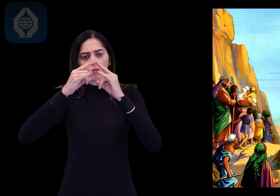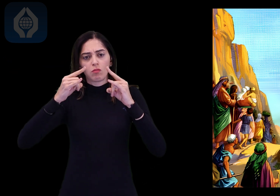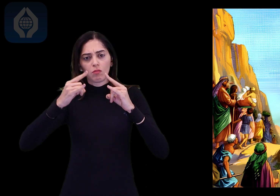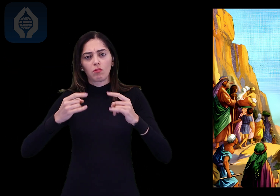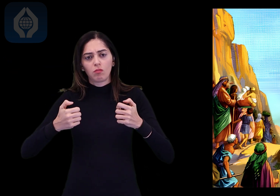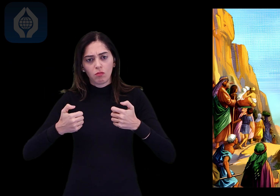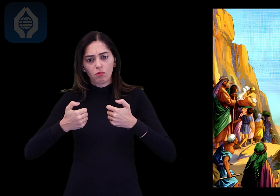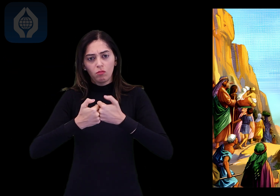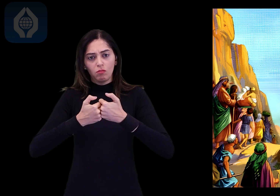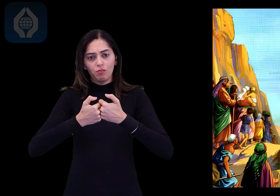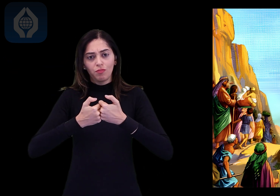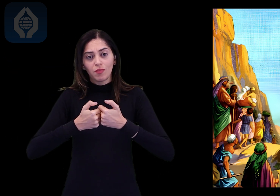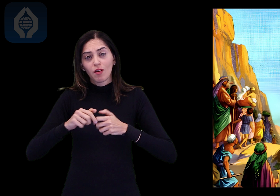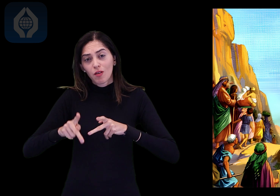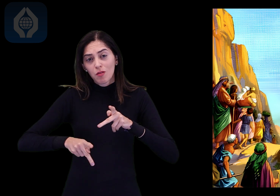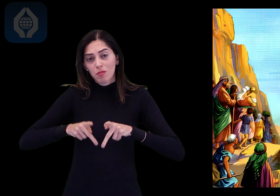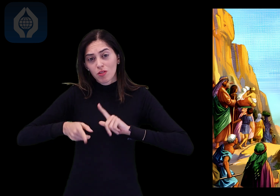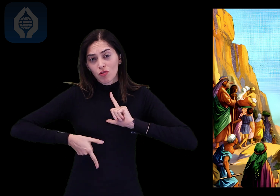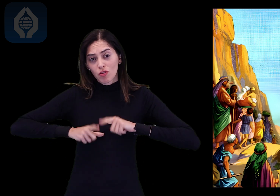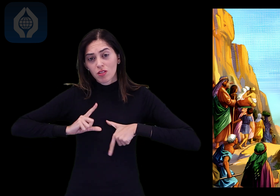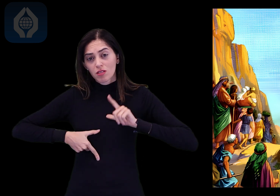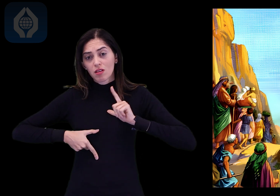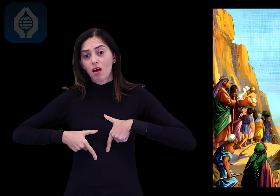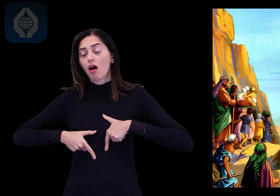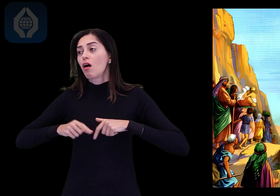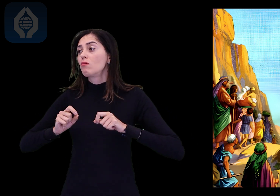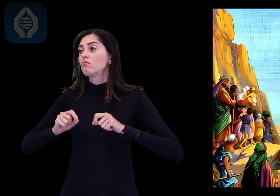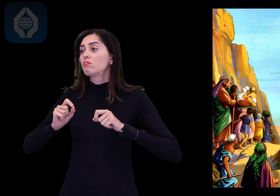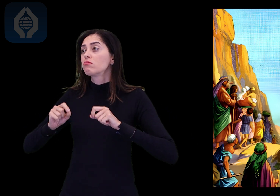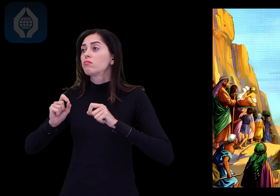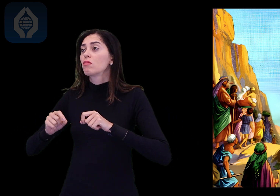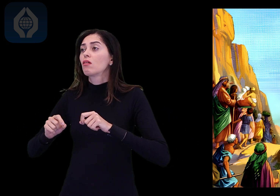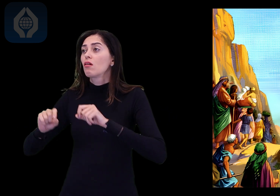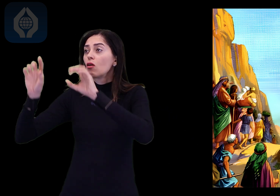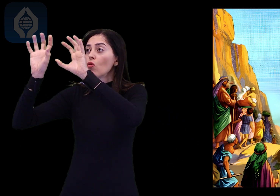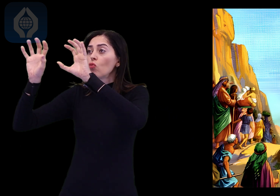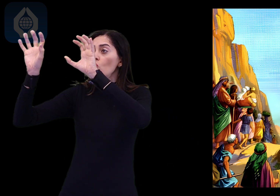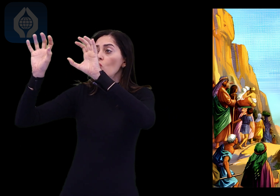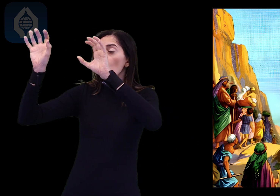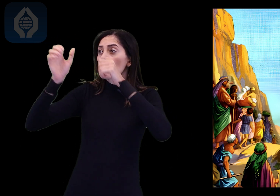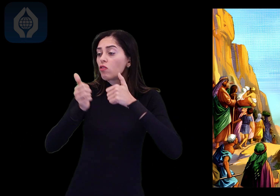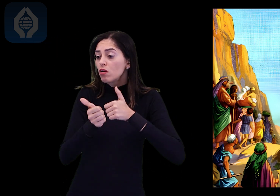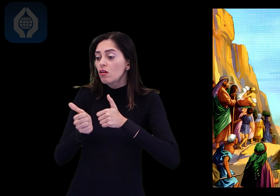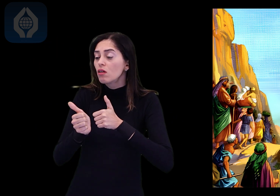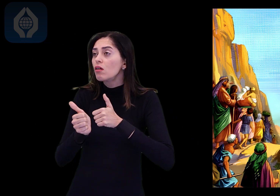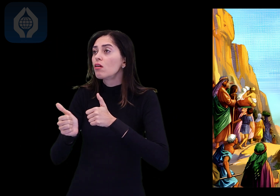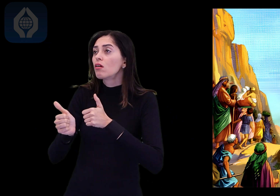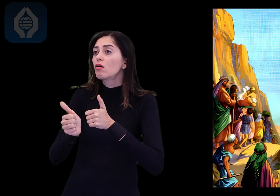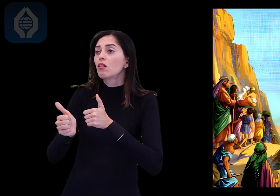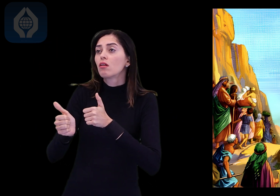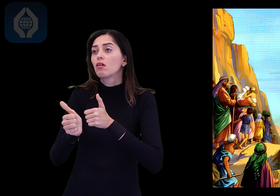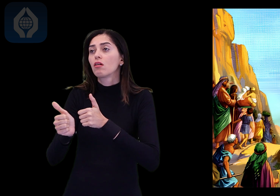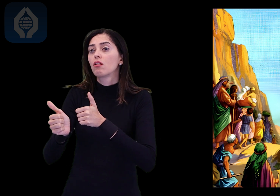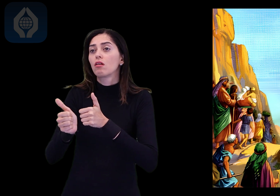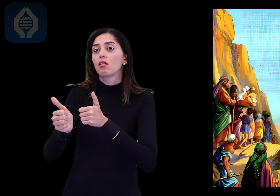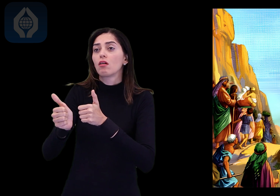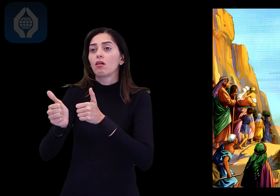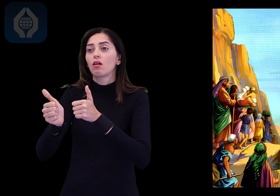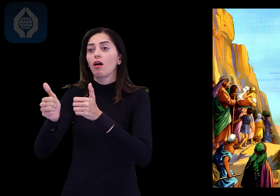e as instruções para o tabernáculo. Os israelitas seguiam a nuvem quando ela se movia, e o Senhor os conduziu